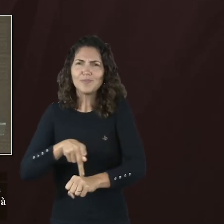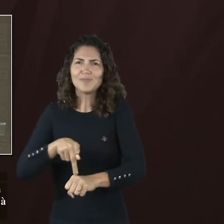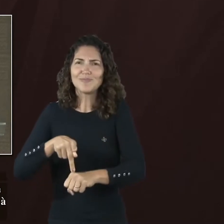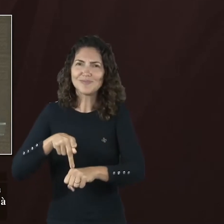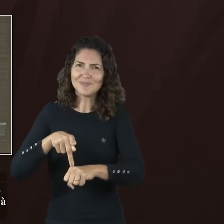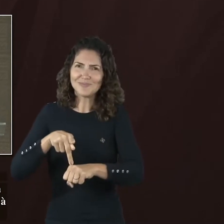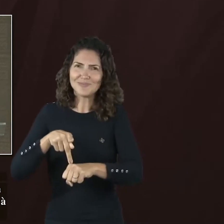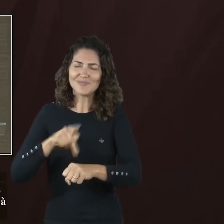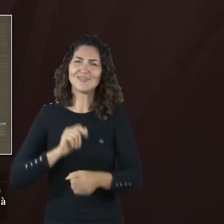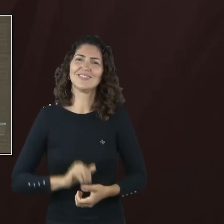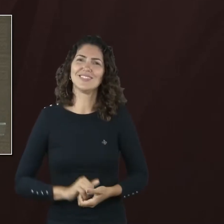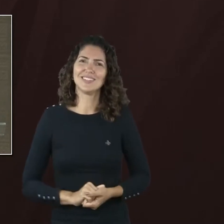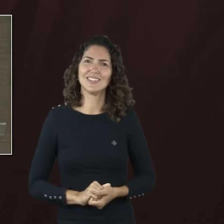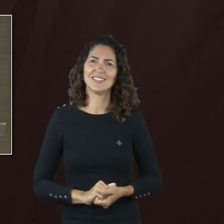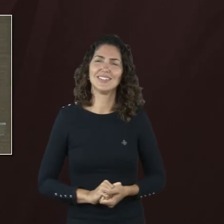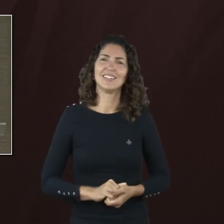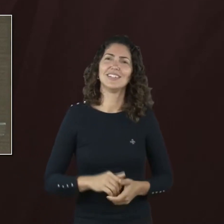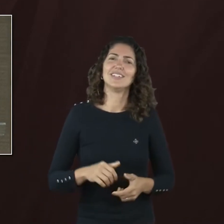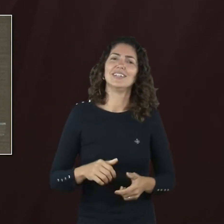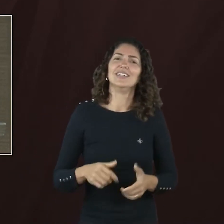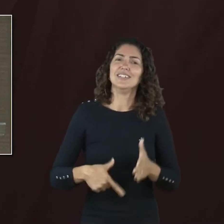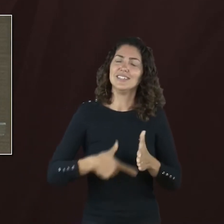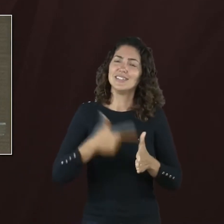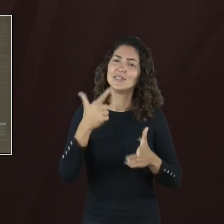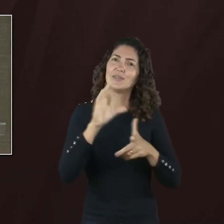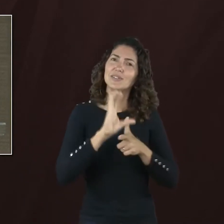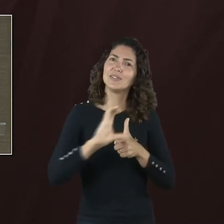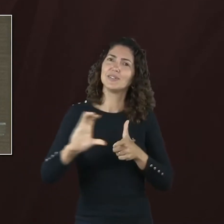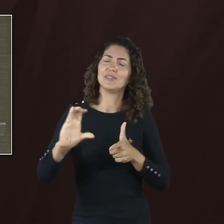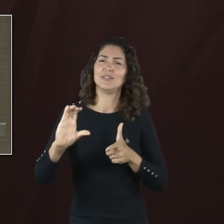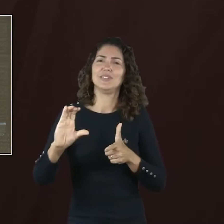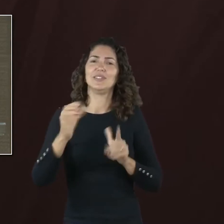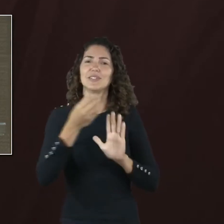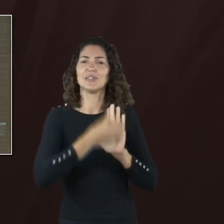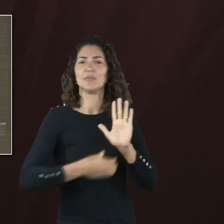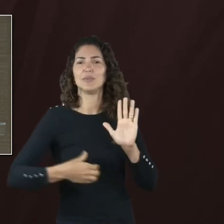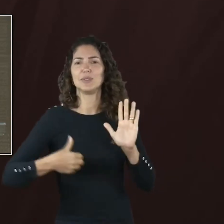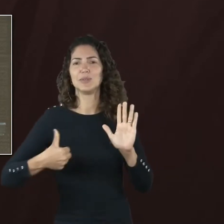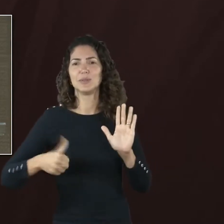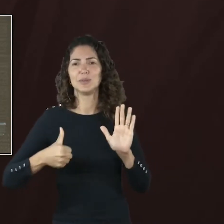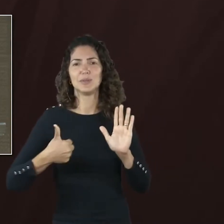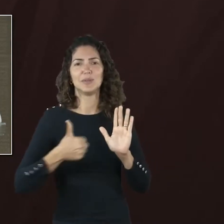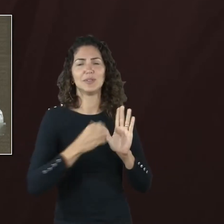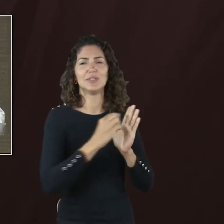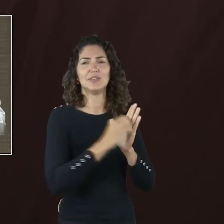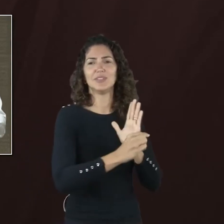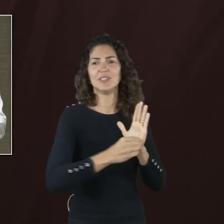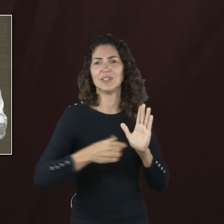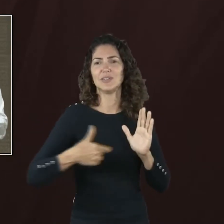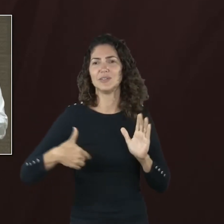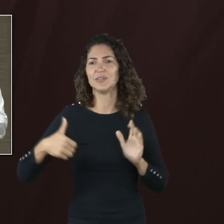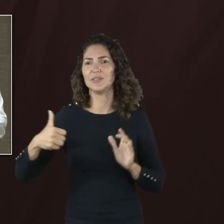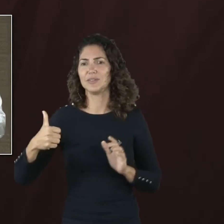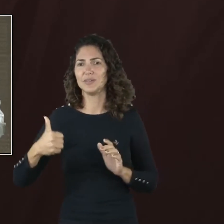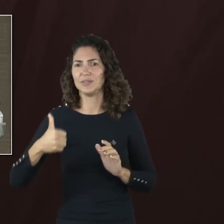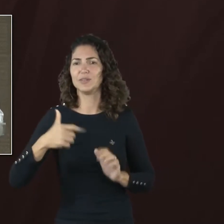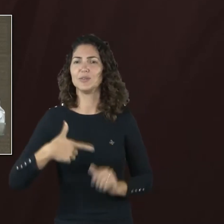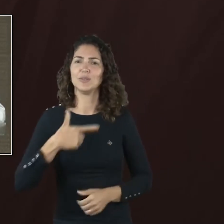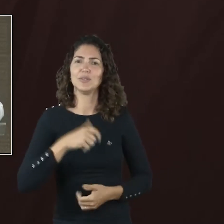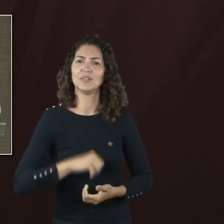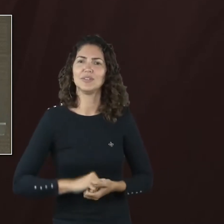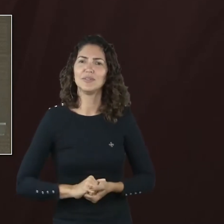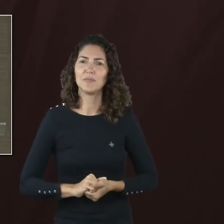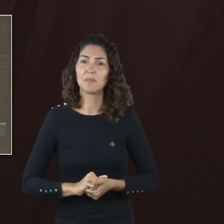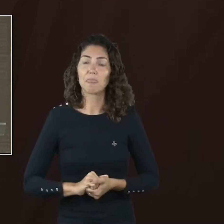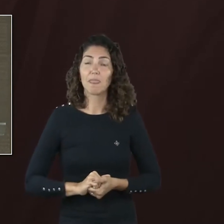Coríntios 11, versículo 2, como Paulo disse: eis que vos tenho desposado como virgem pura